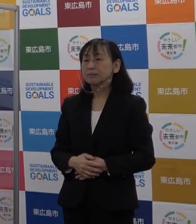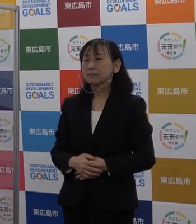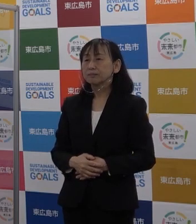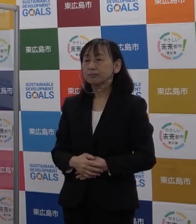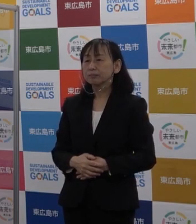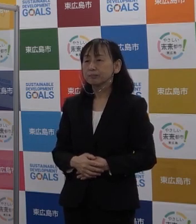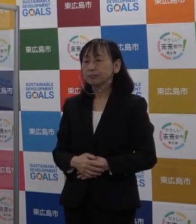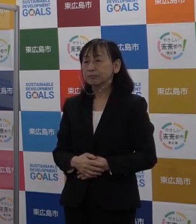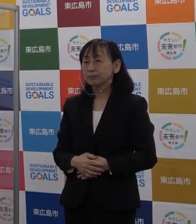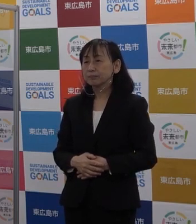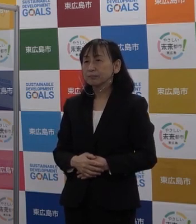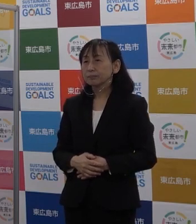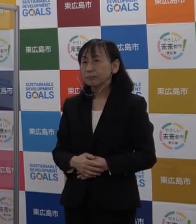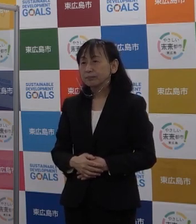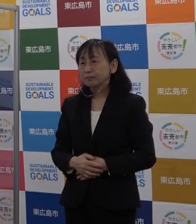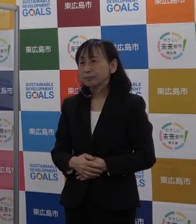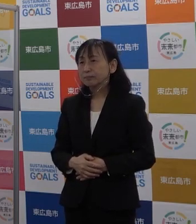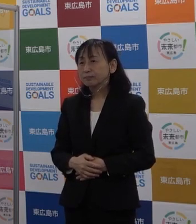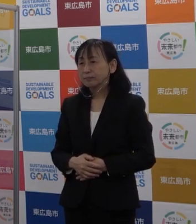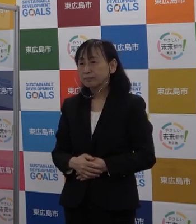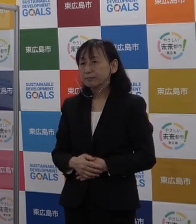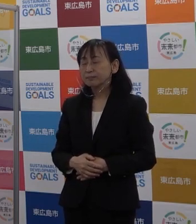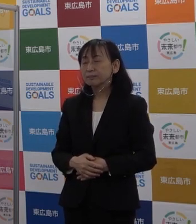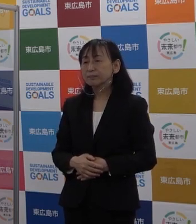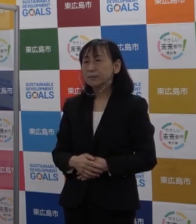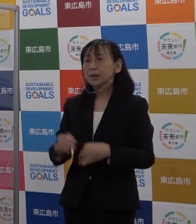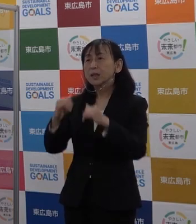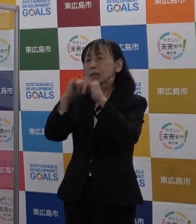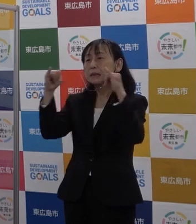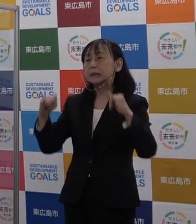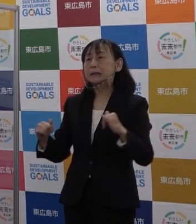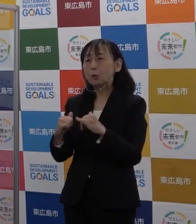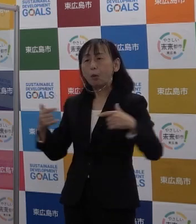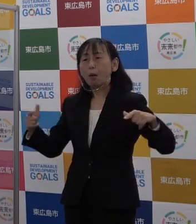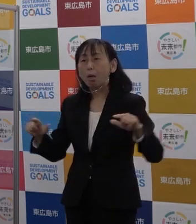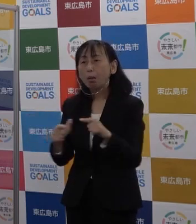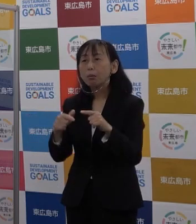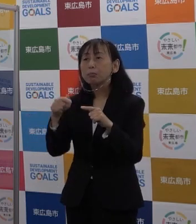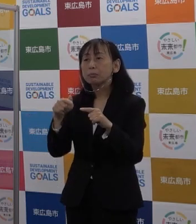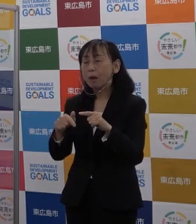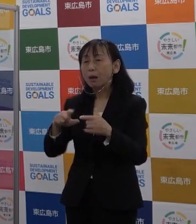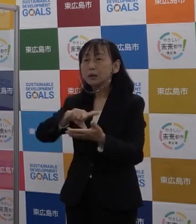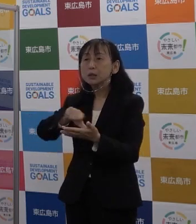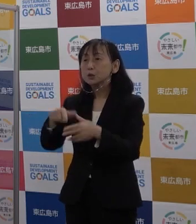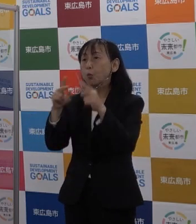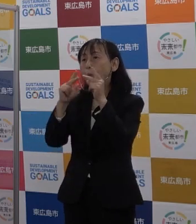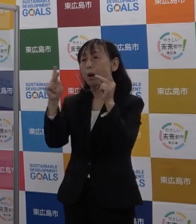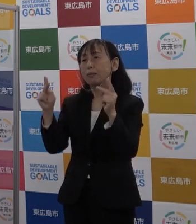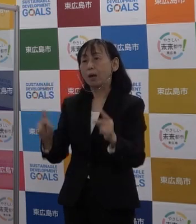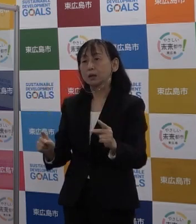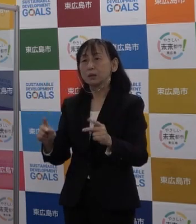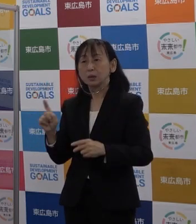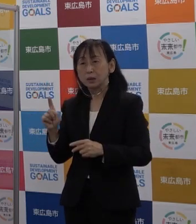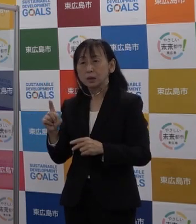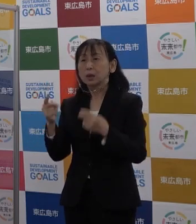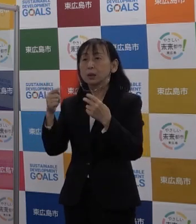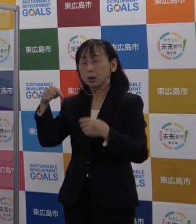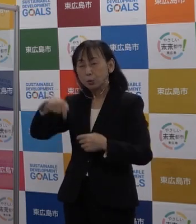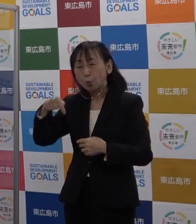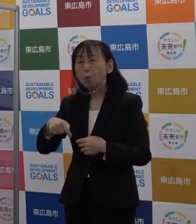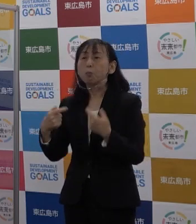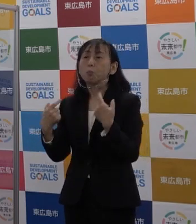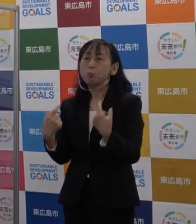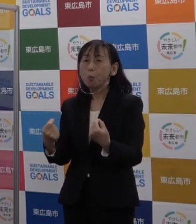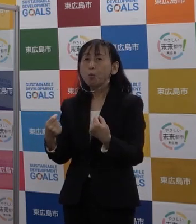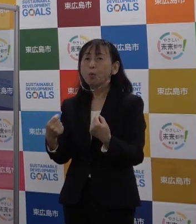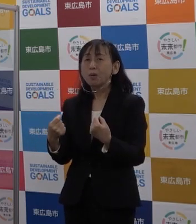茶色で囲みがありますけれども、左側人口急減地域の課題ということで、まあ、本市においても